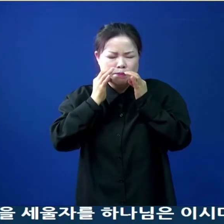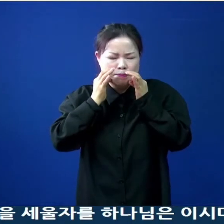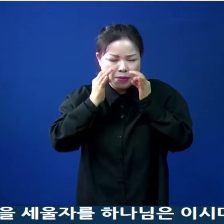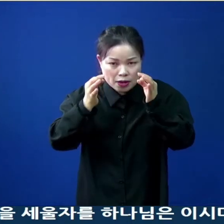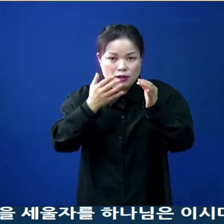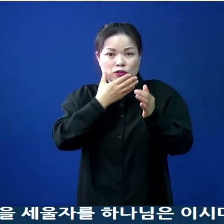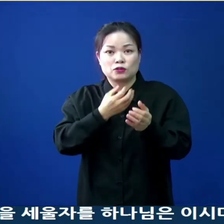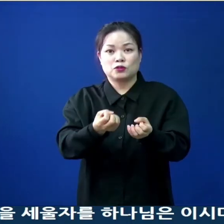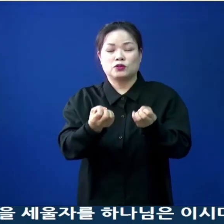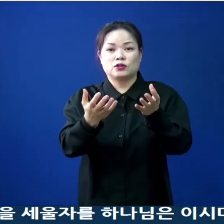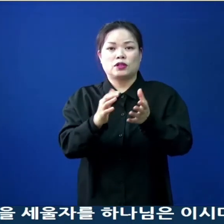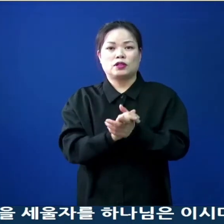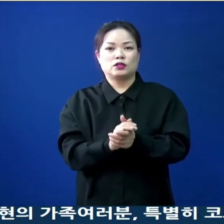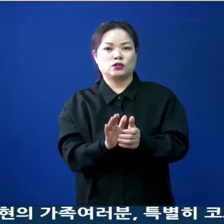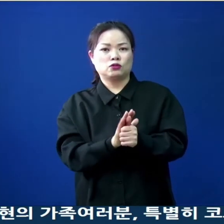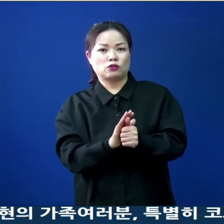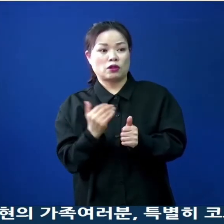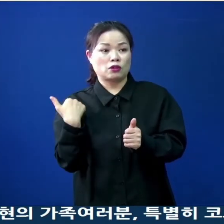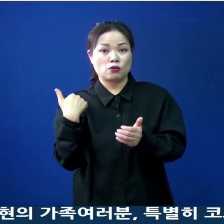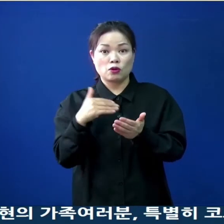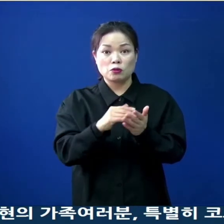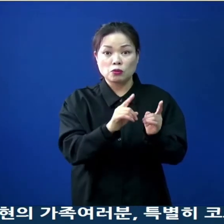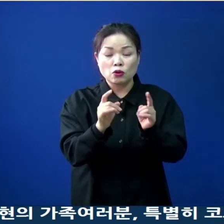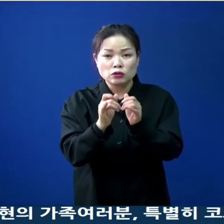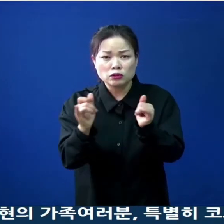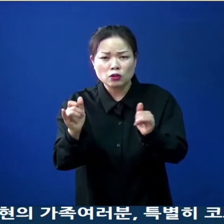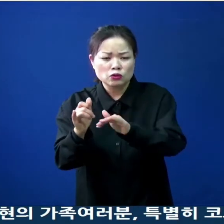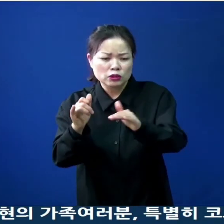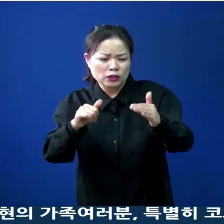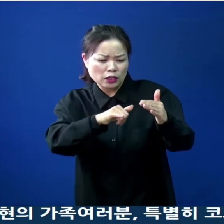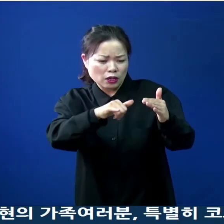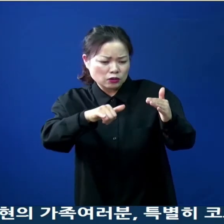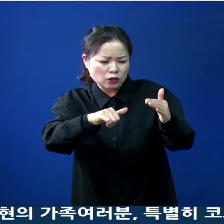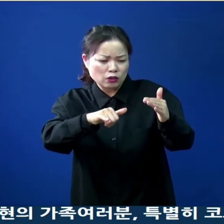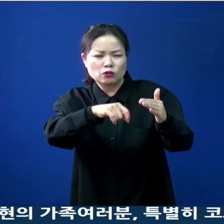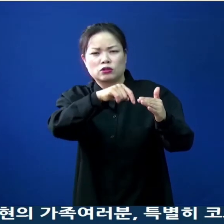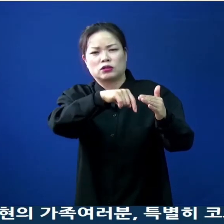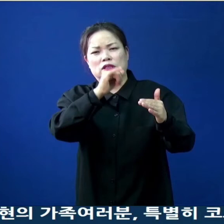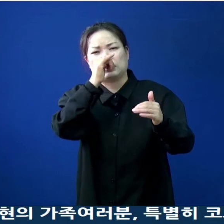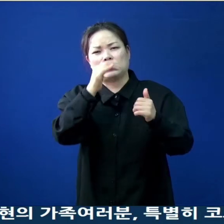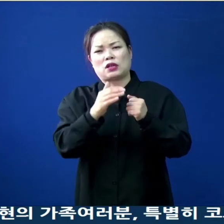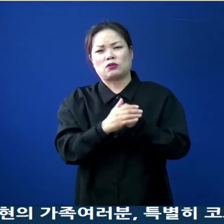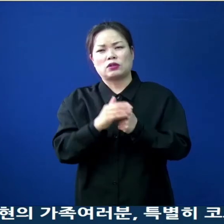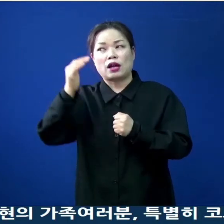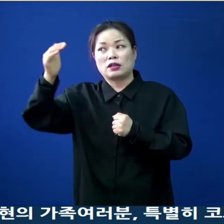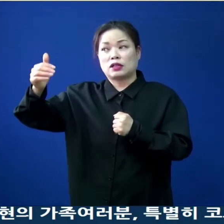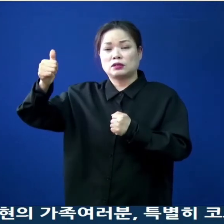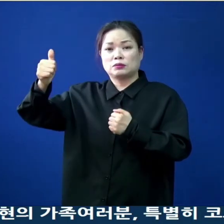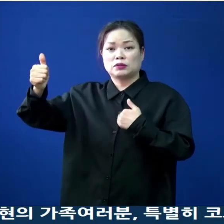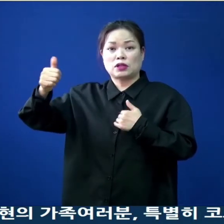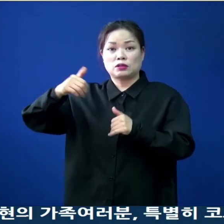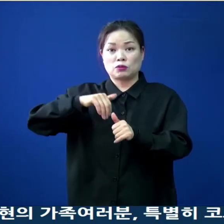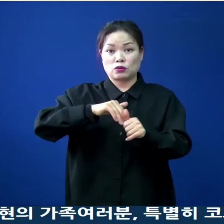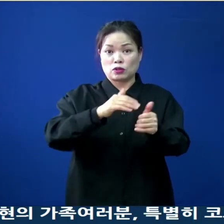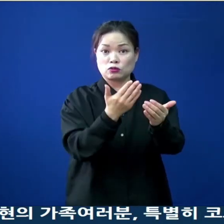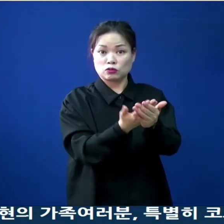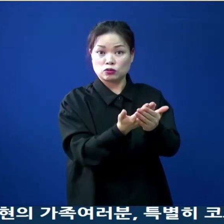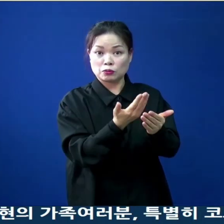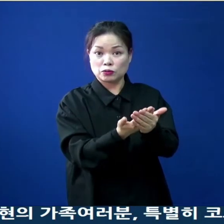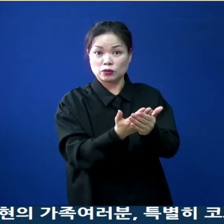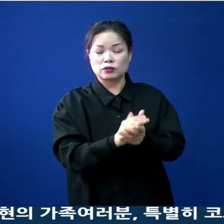축복합니다. 위로와 회복이 필요한 자가 우리 가정과 우리 손에 있사오니 하나님 나를 보내주옵소서.